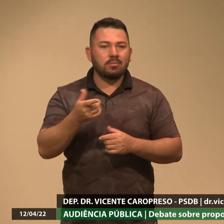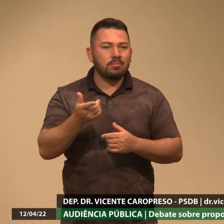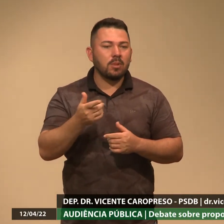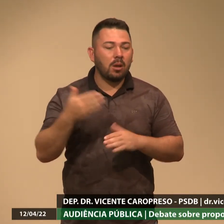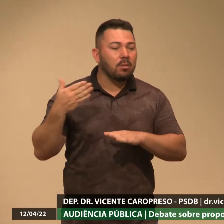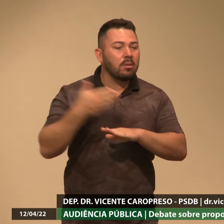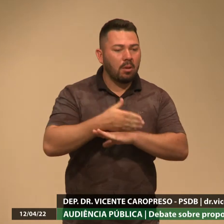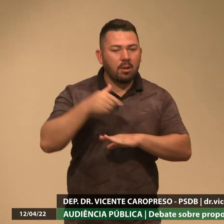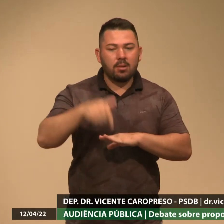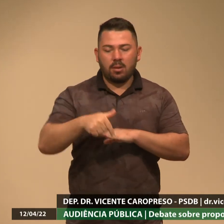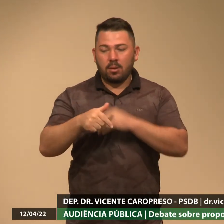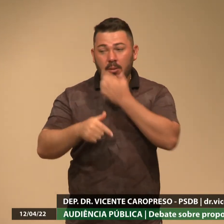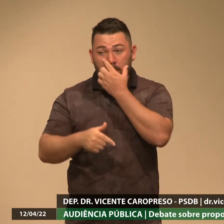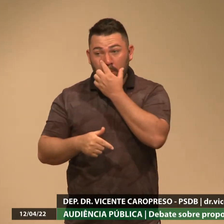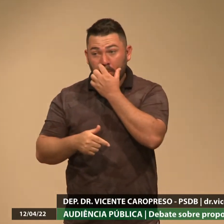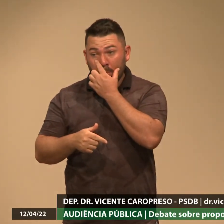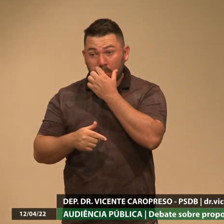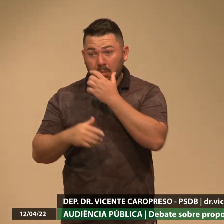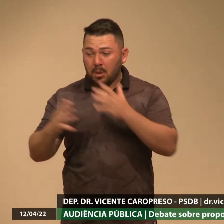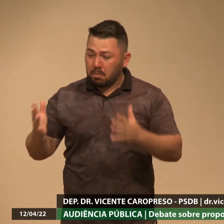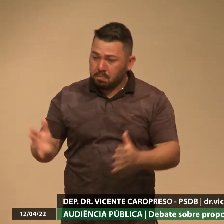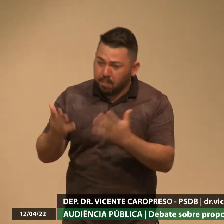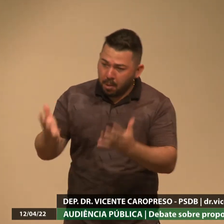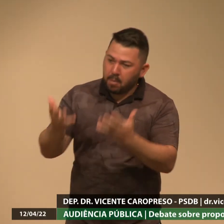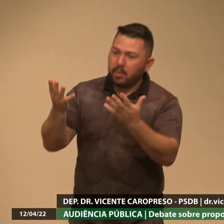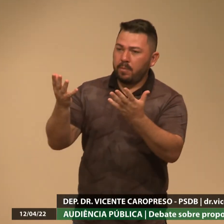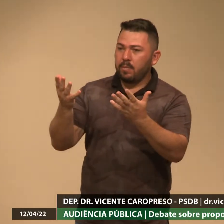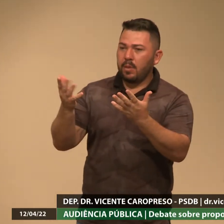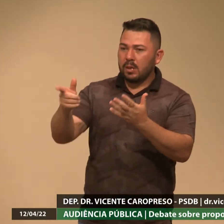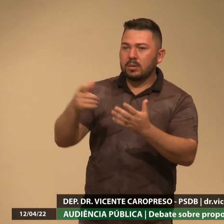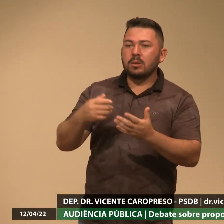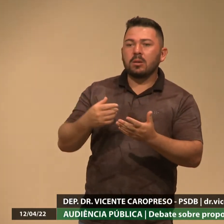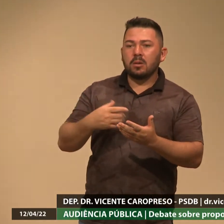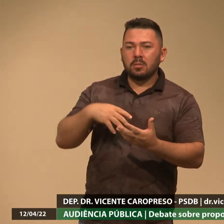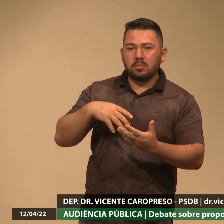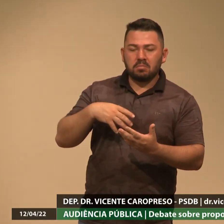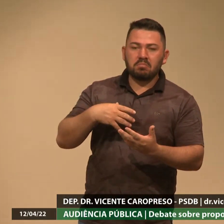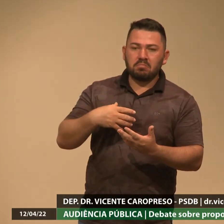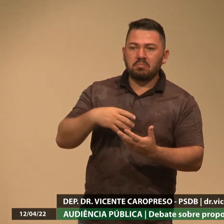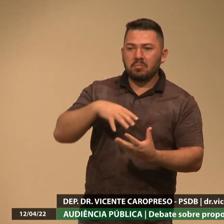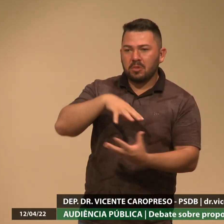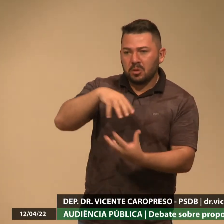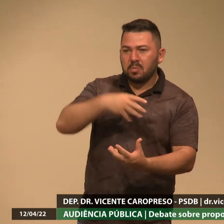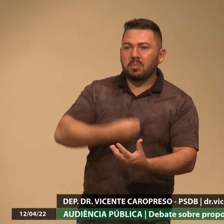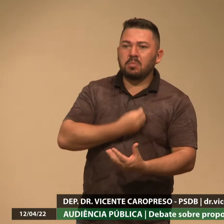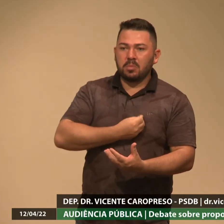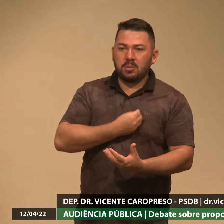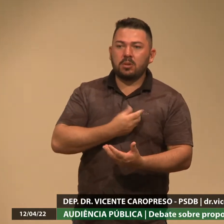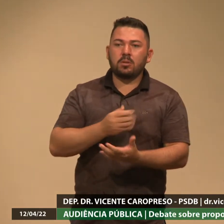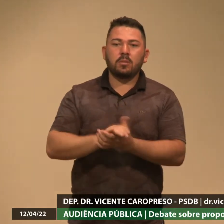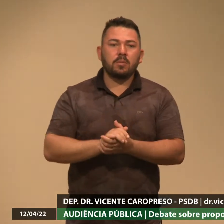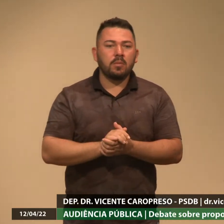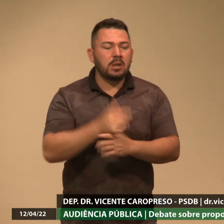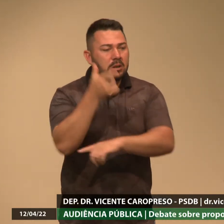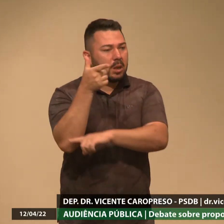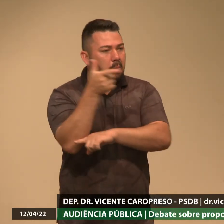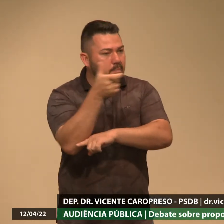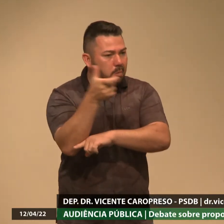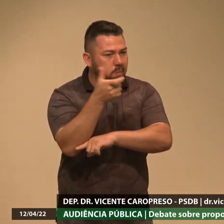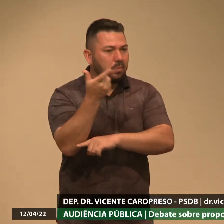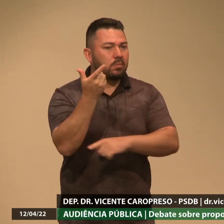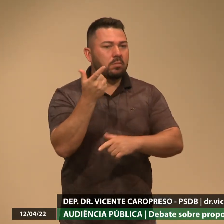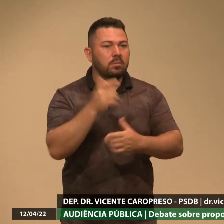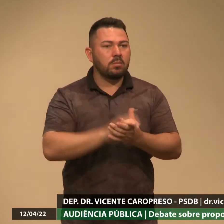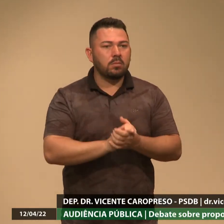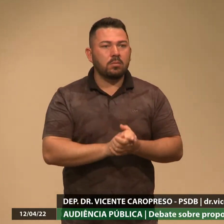traz aqui para enaltecer esse espírito né desse desse tiro vamos